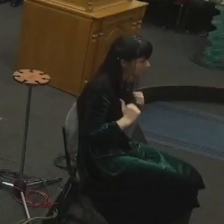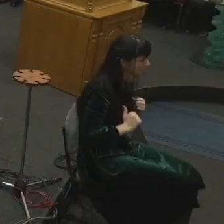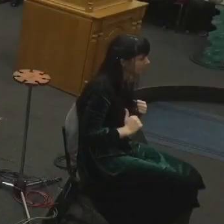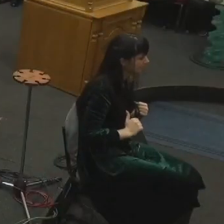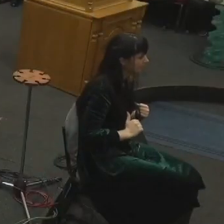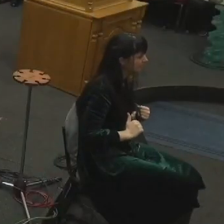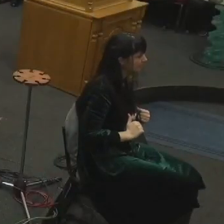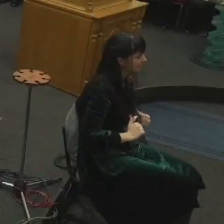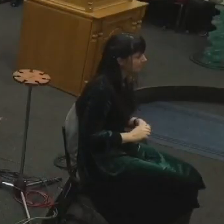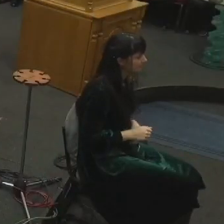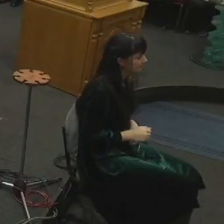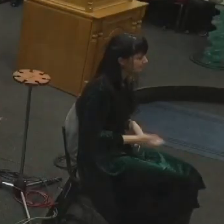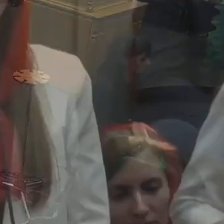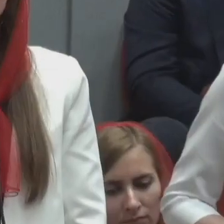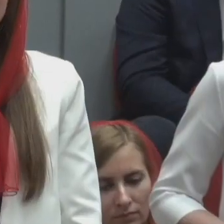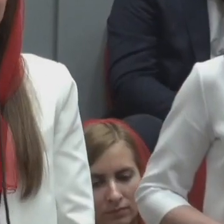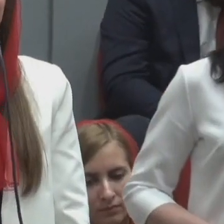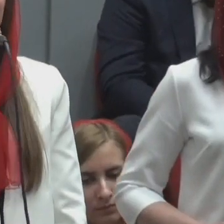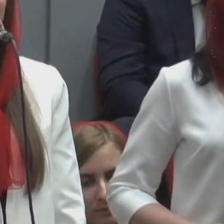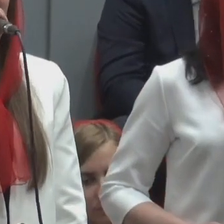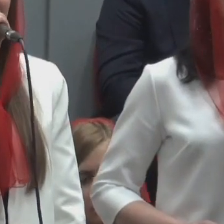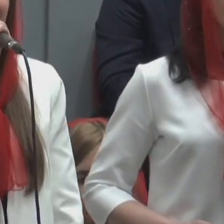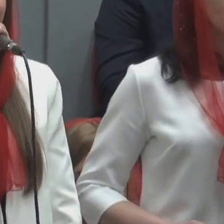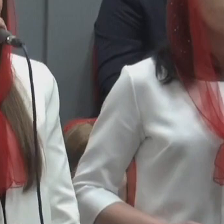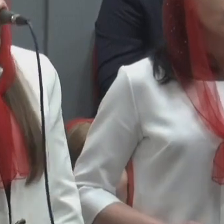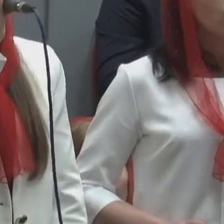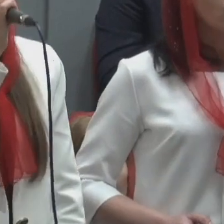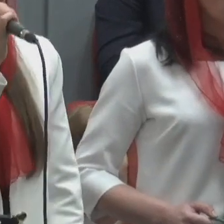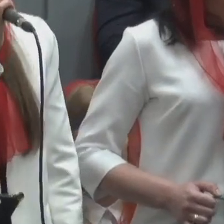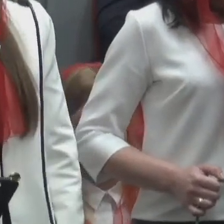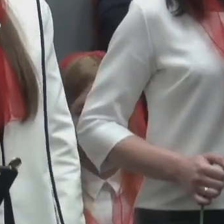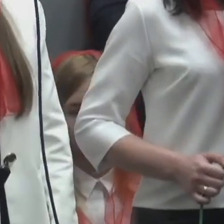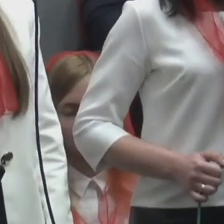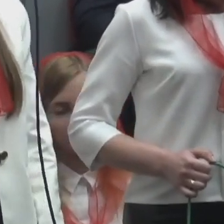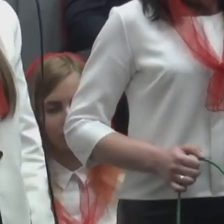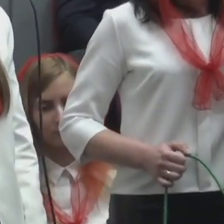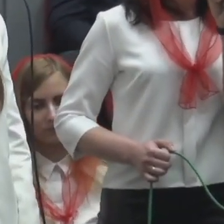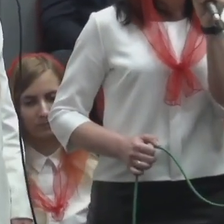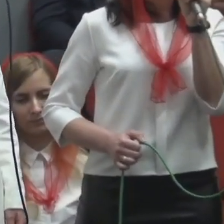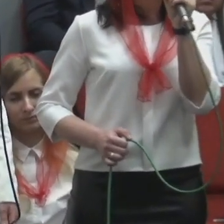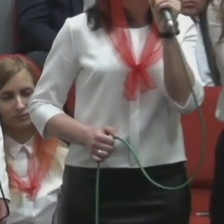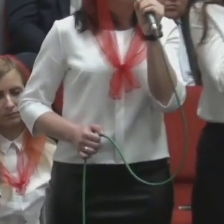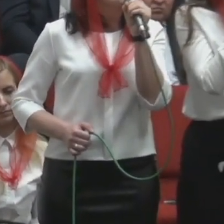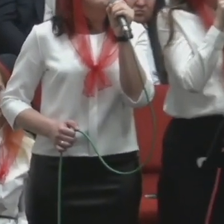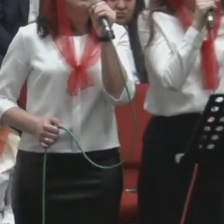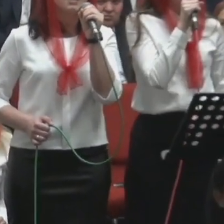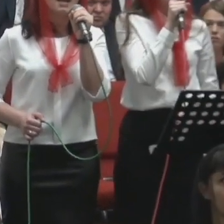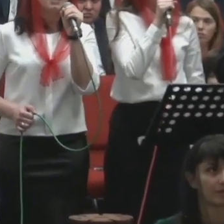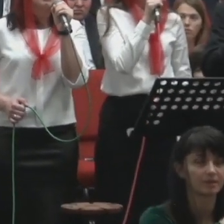спокій, і ми прослави разом з Ним небесним.